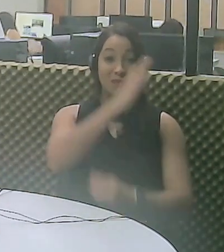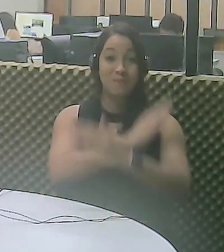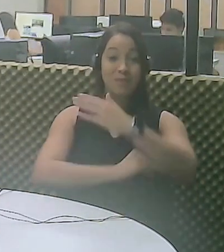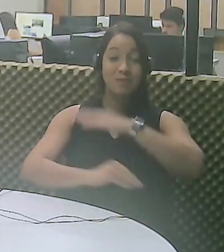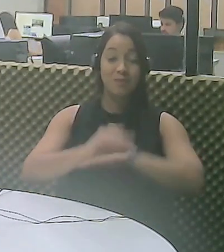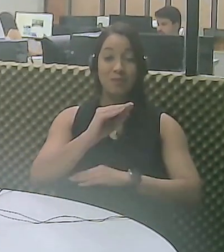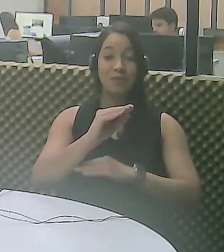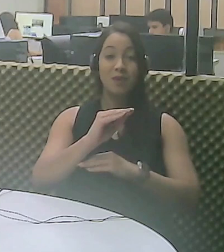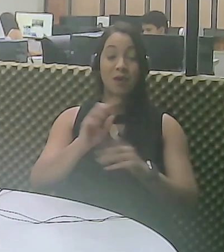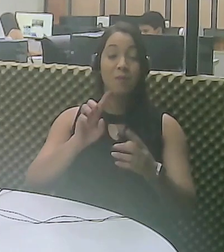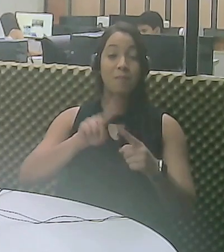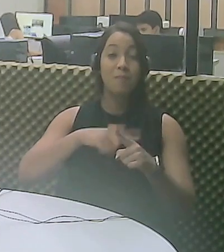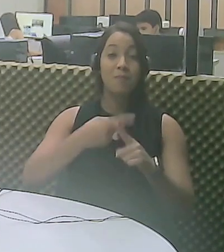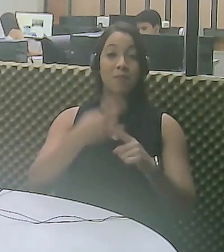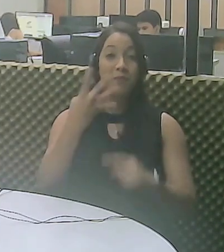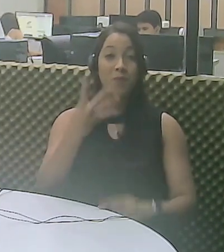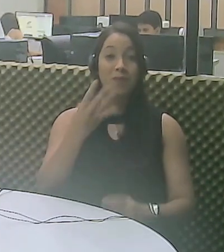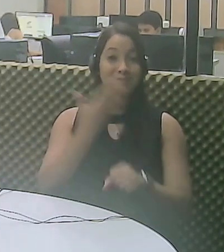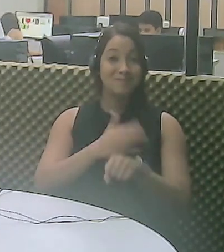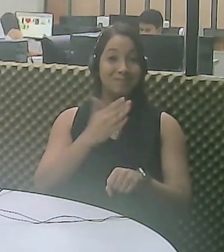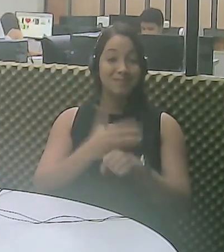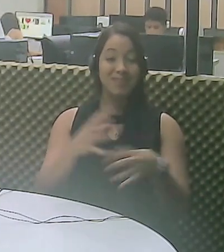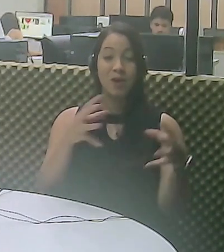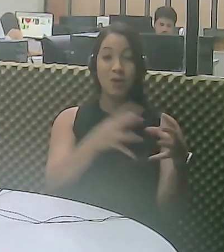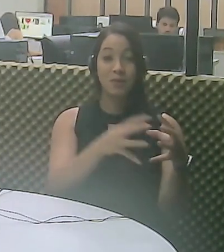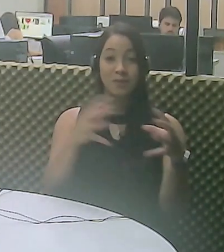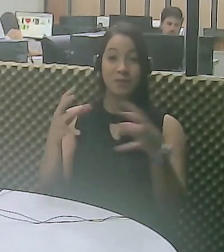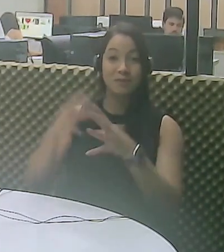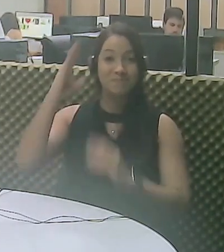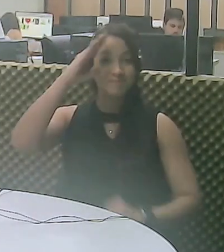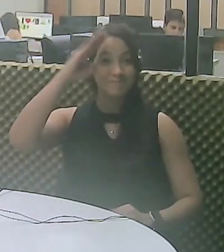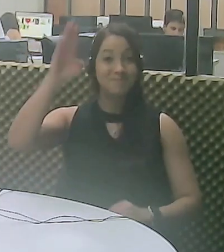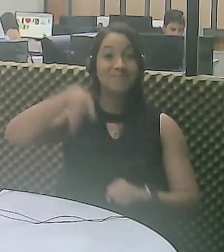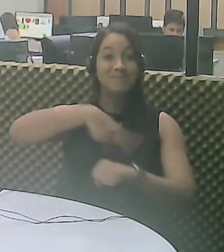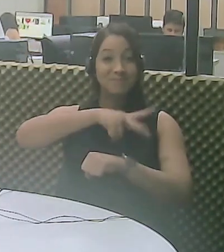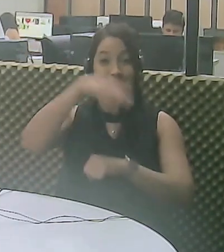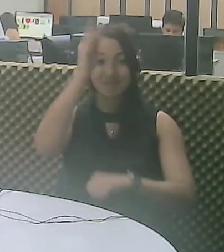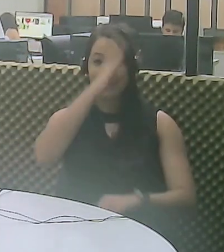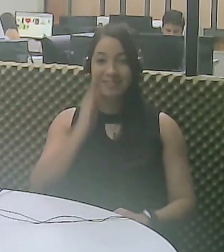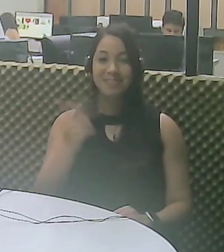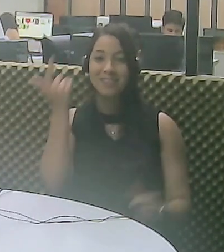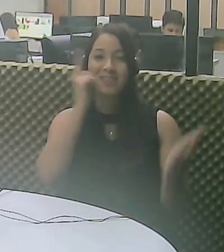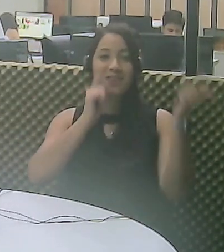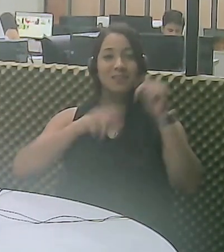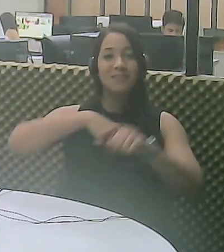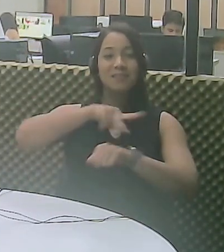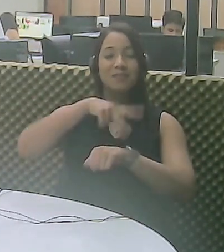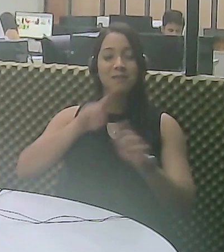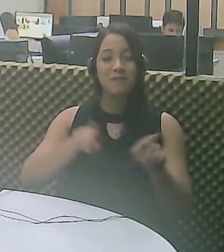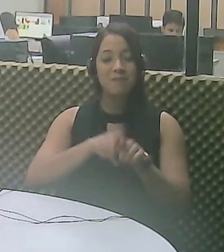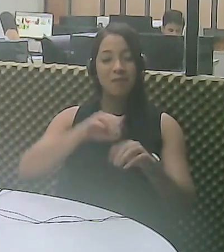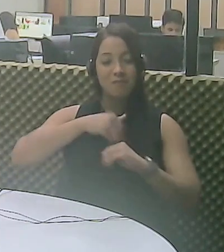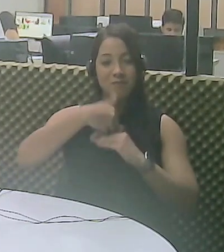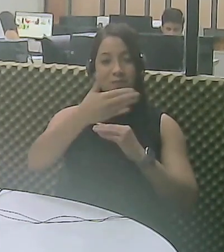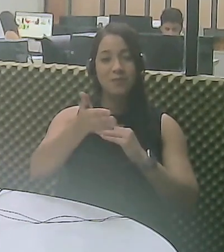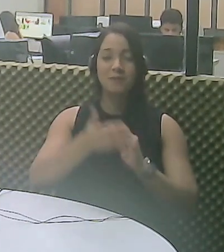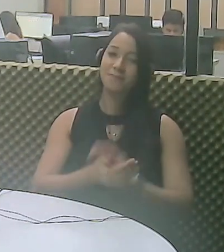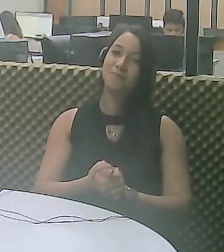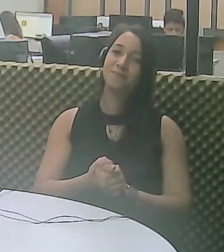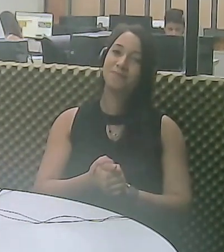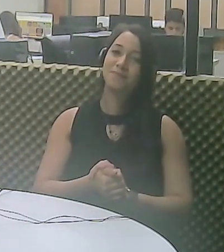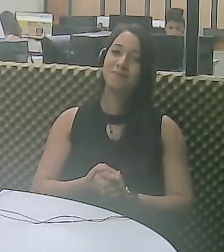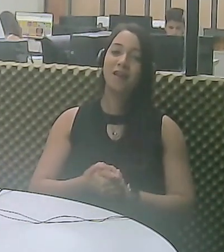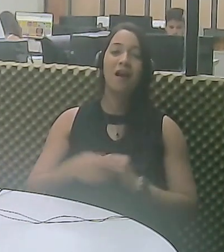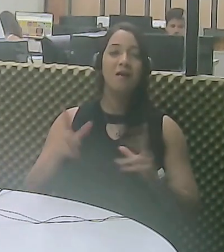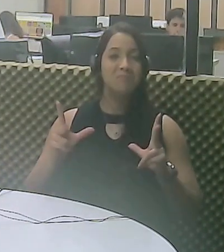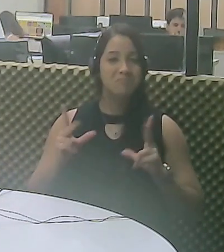para-atletas e 4 treinadores. As 2 equipes estão entre as principais do país, com conquistas nacionais e internacionais. Os méritos